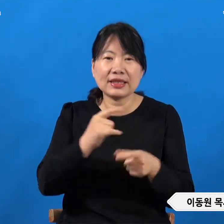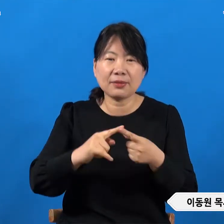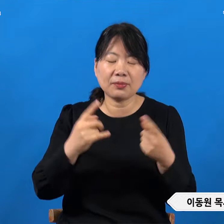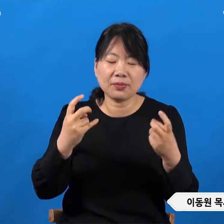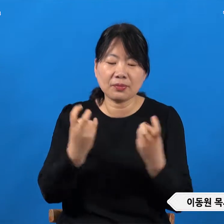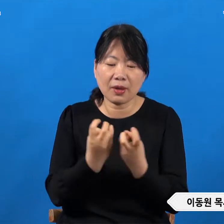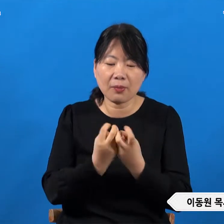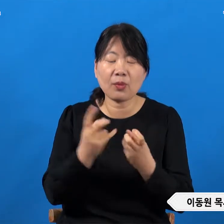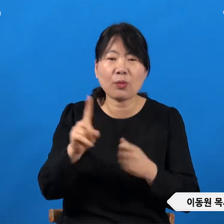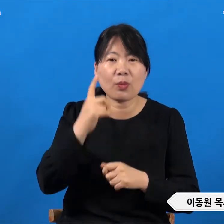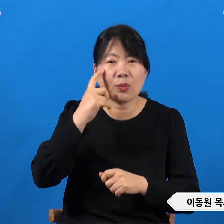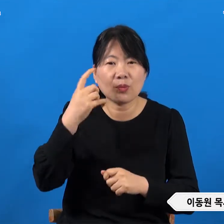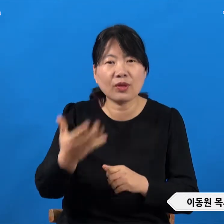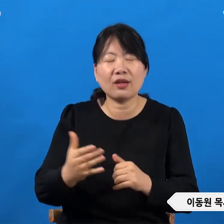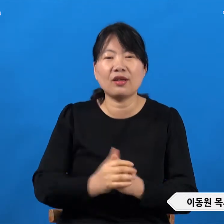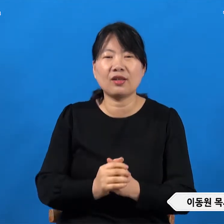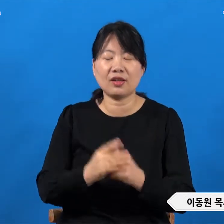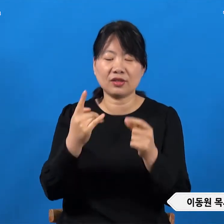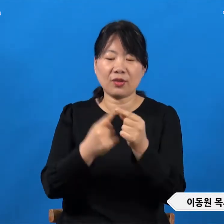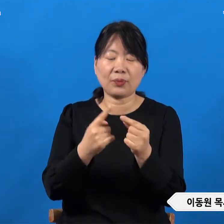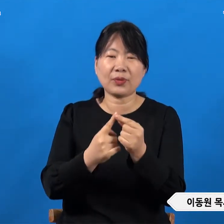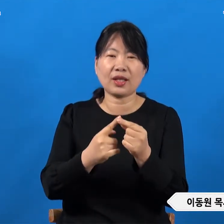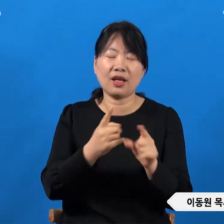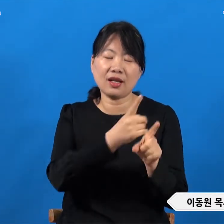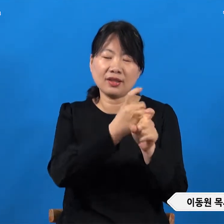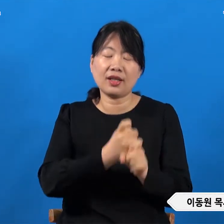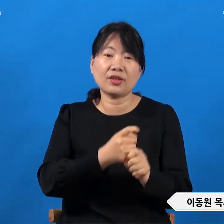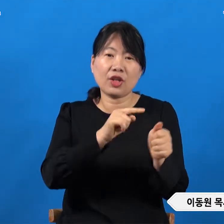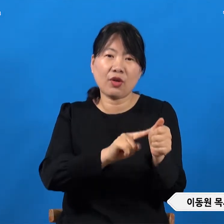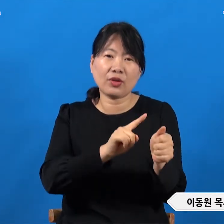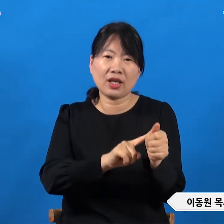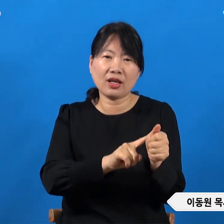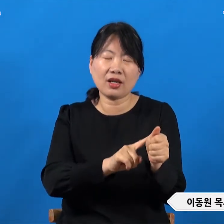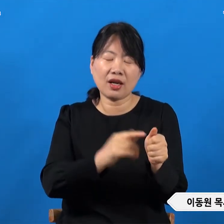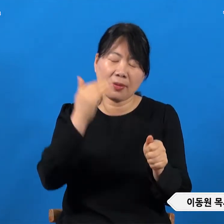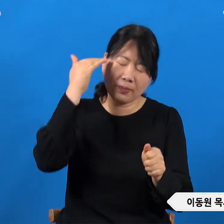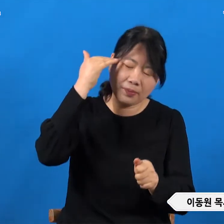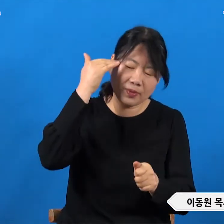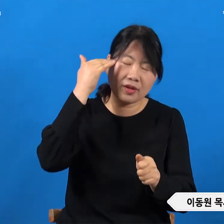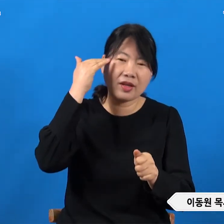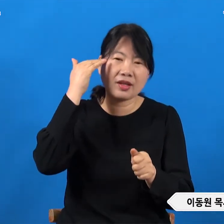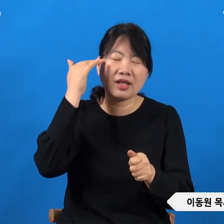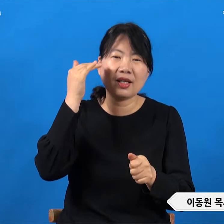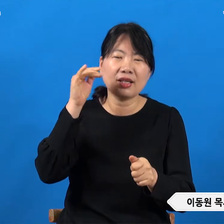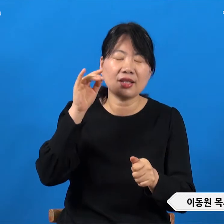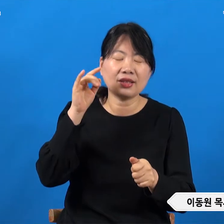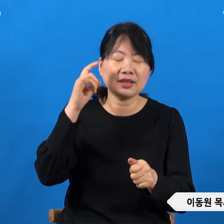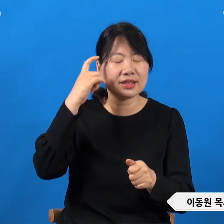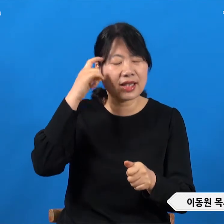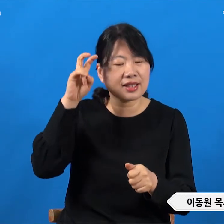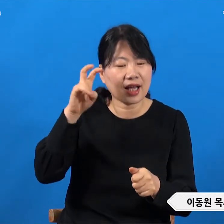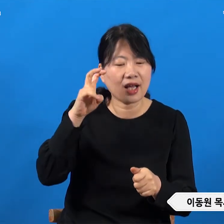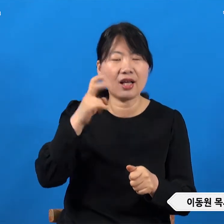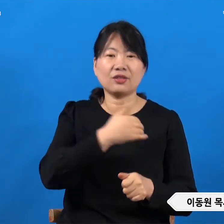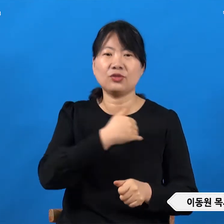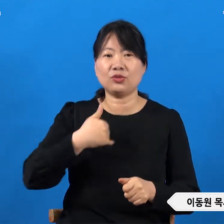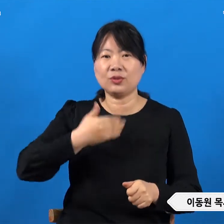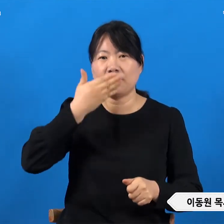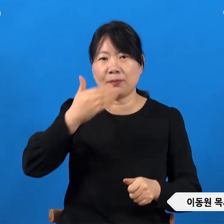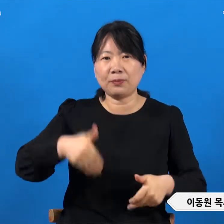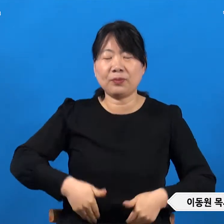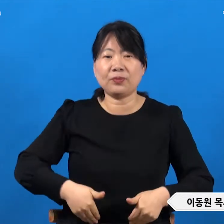처방은 무엇이겠습니까? 첫째로 대적의 방해를 예상할 수 있어야 한다는 것입니다.